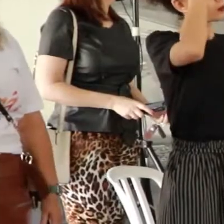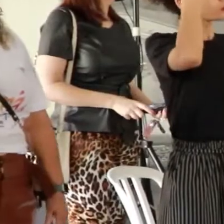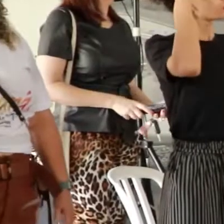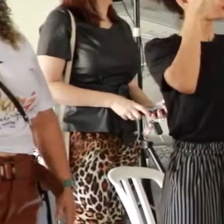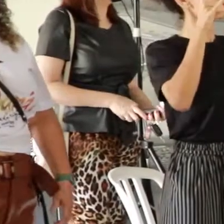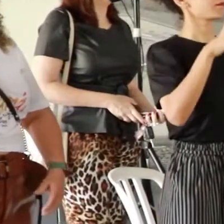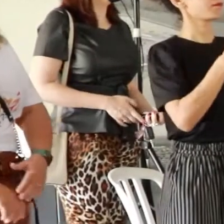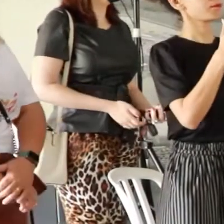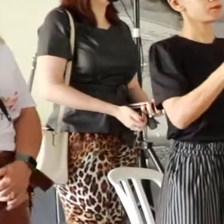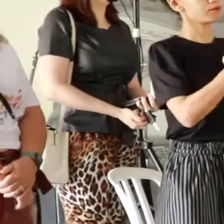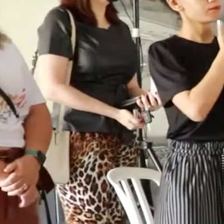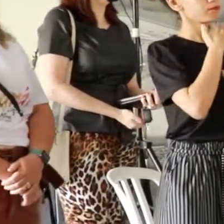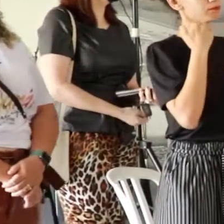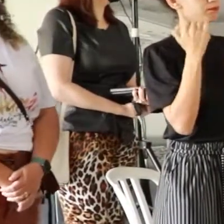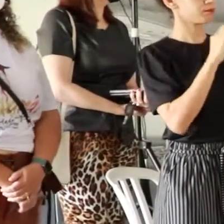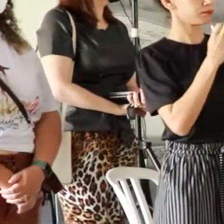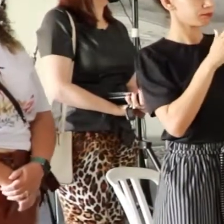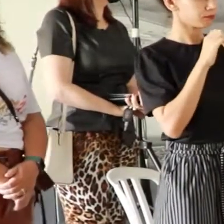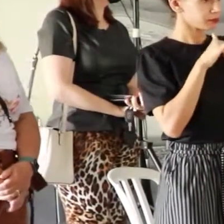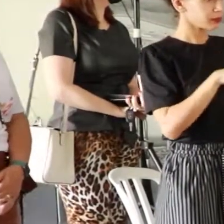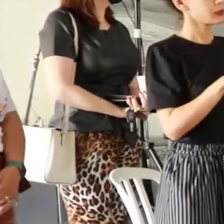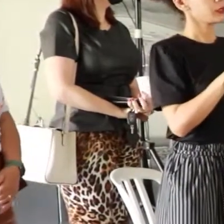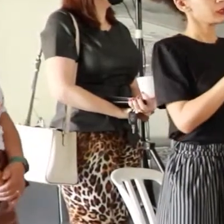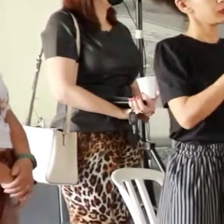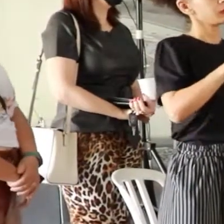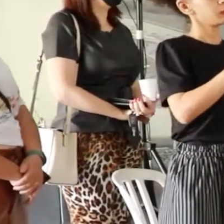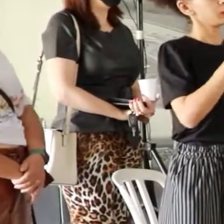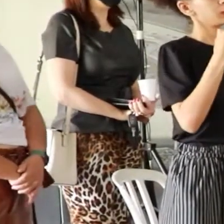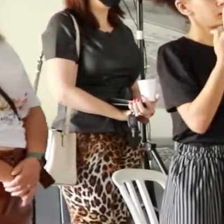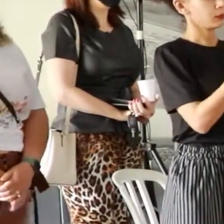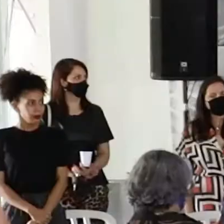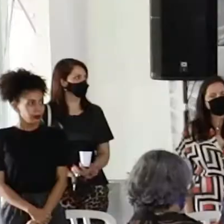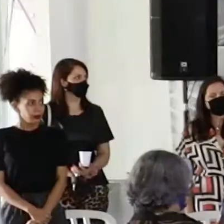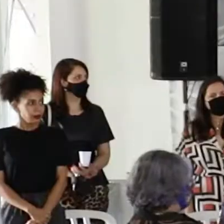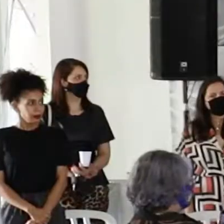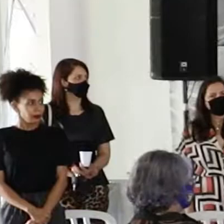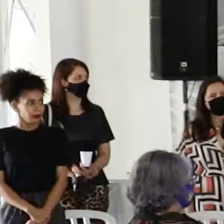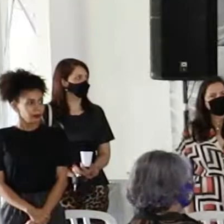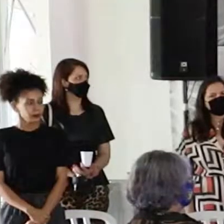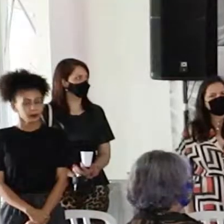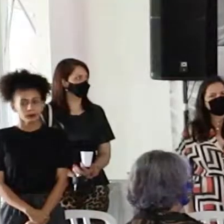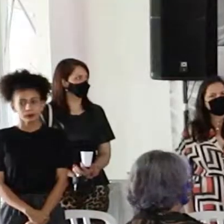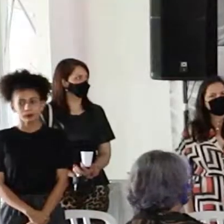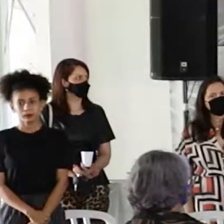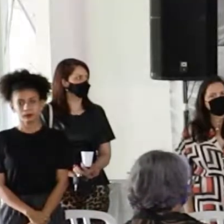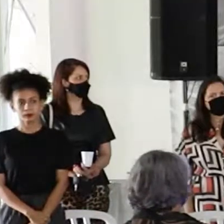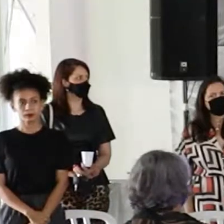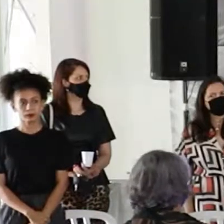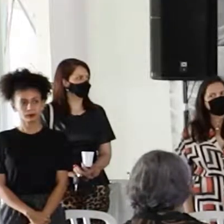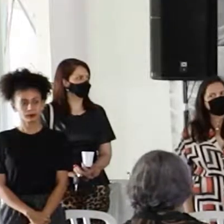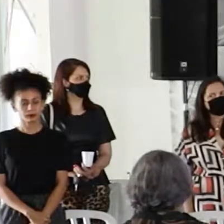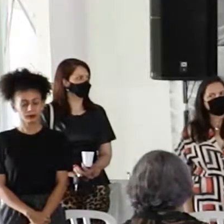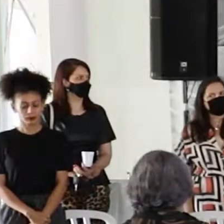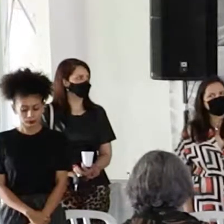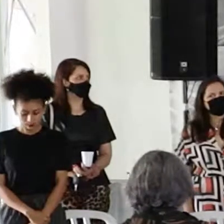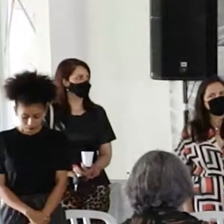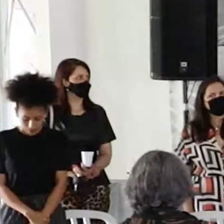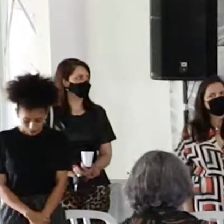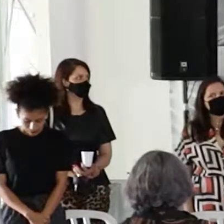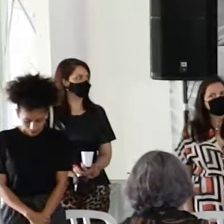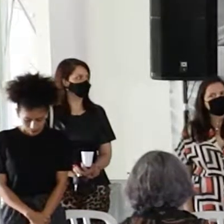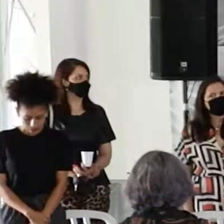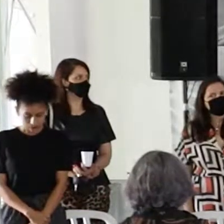websérie do projeto estendemos a homenagem a todos aqueles que foram vítimas da pandemia de polvilho 19 seus